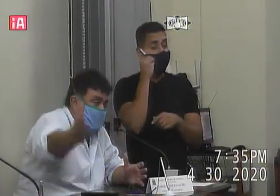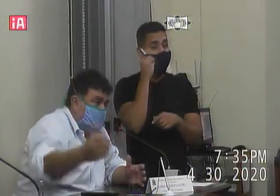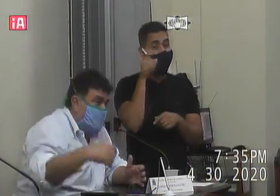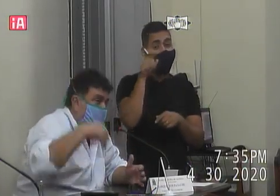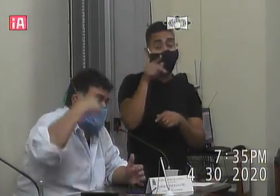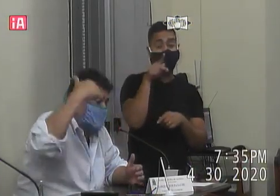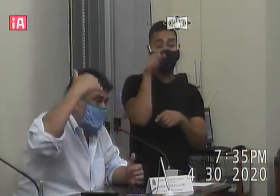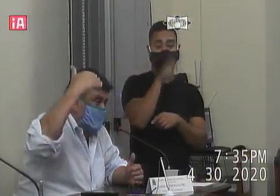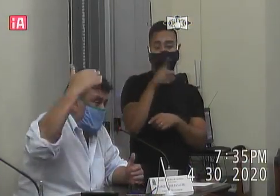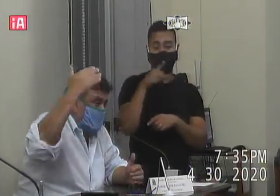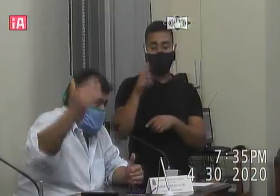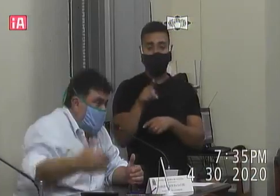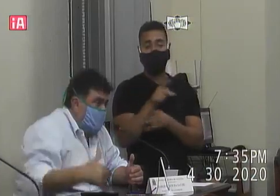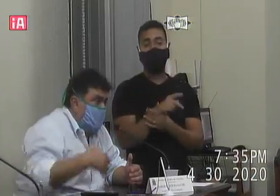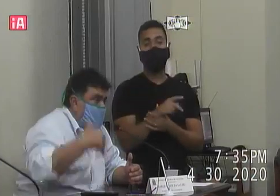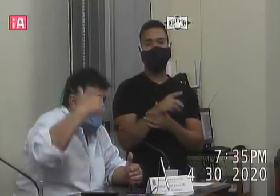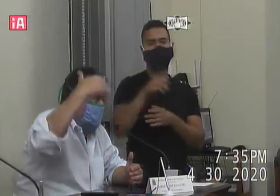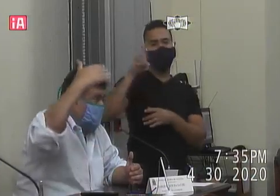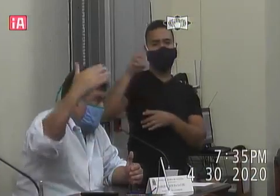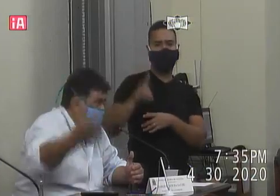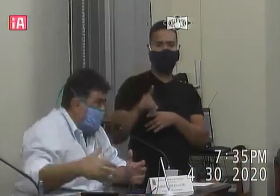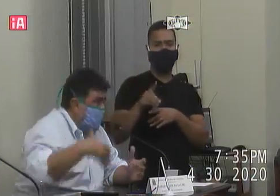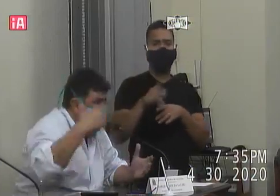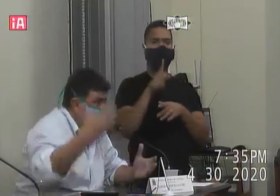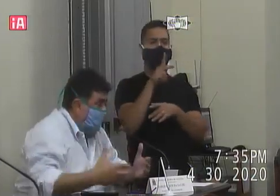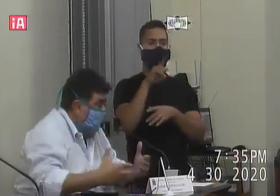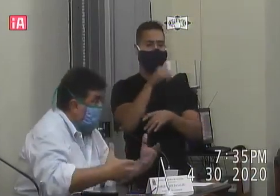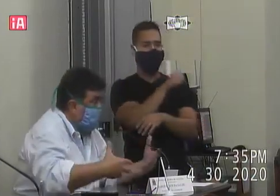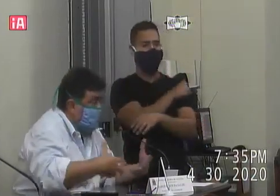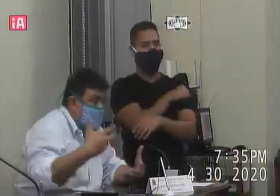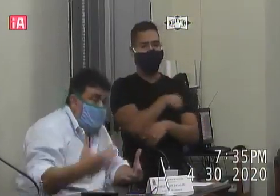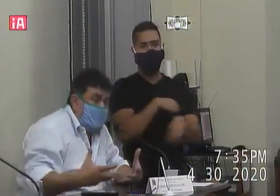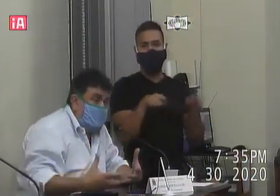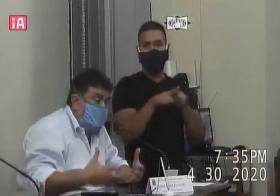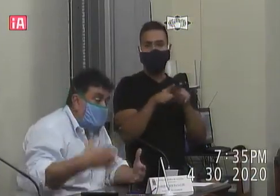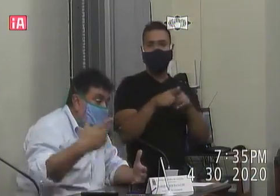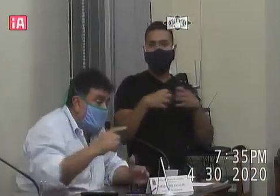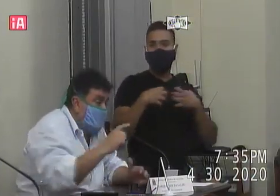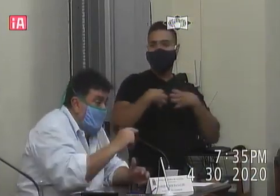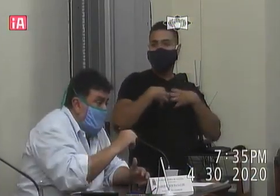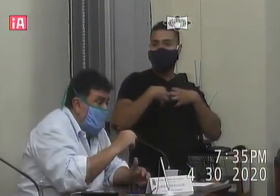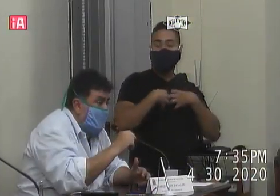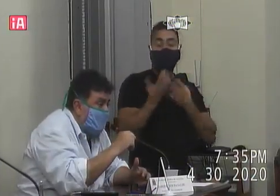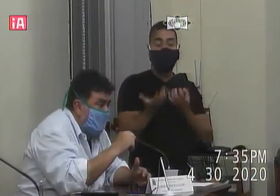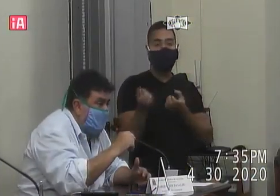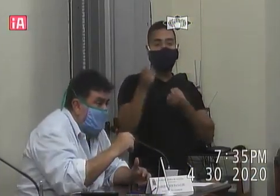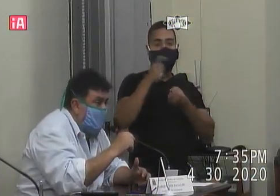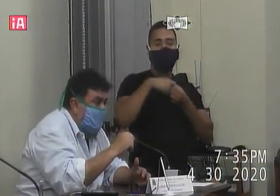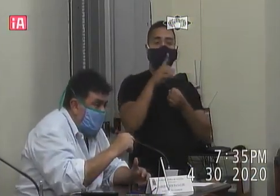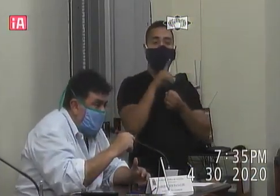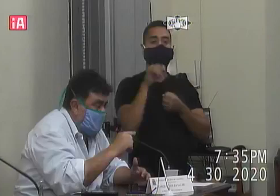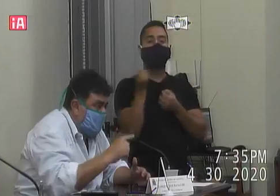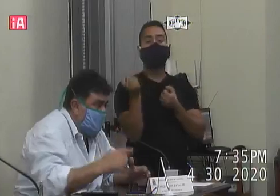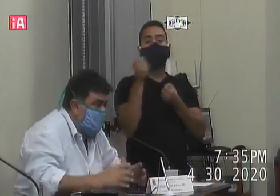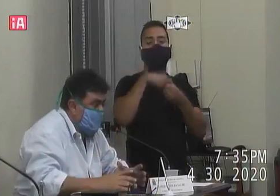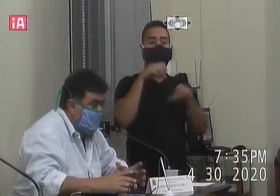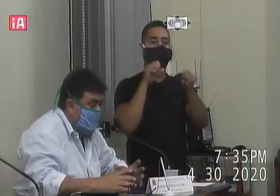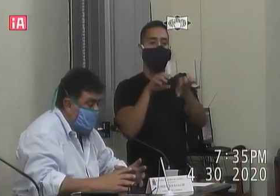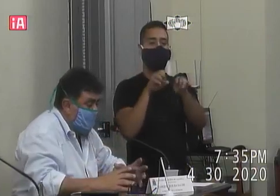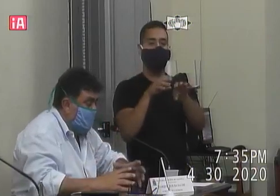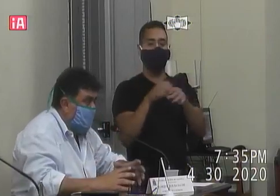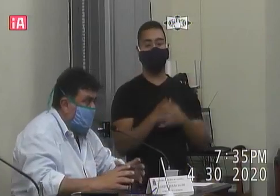vocês, professores, diretores, né, os pais de alunos, nós estamos nessa expectativa de ter uma data, né, quanto a